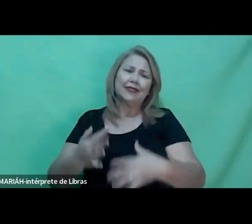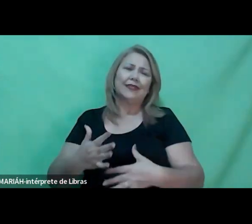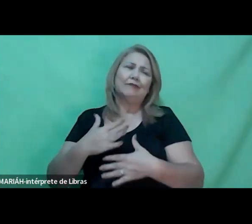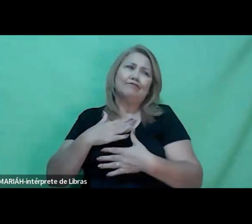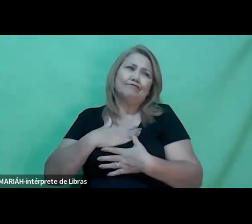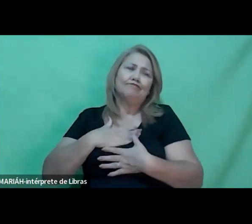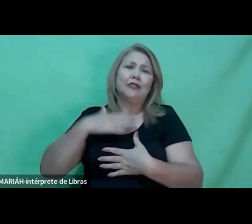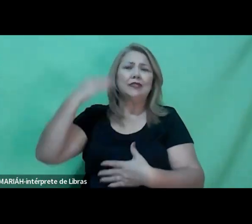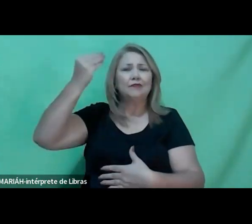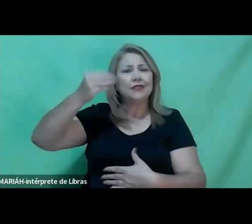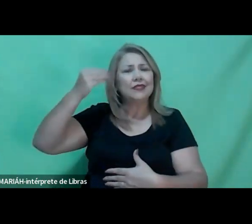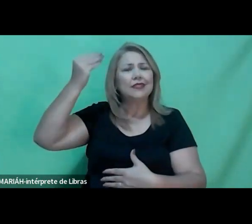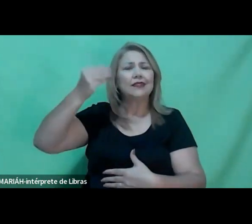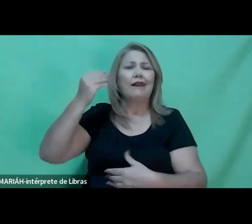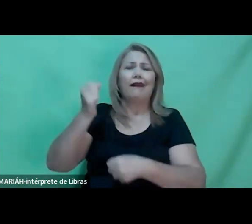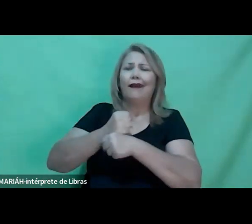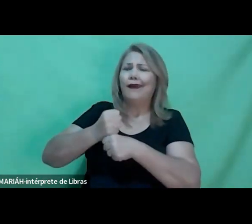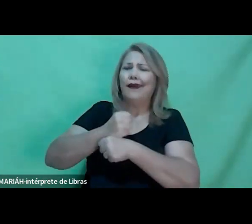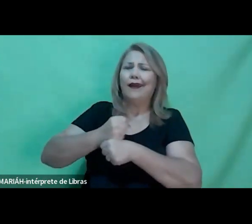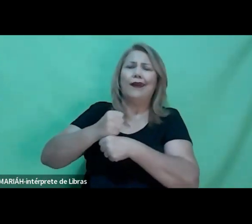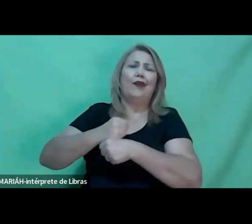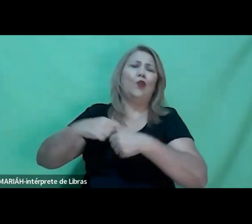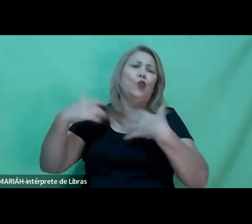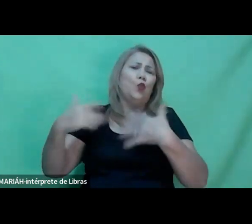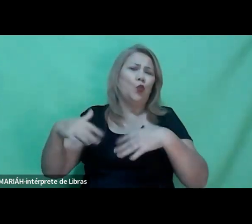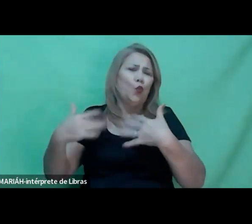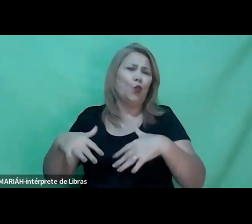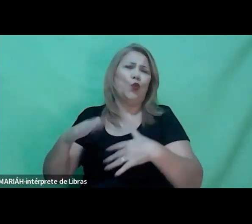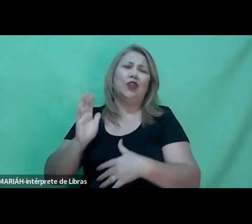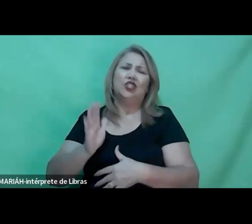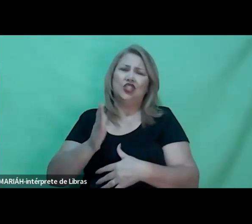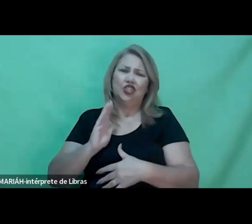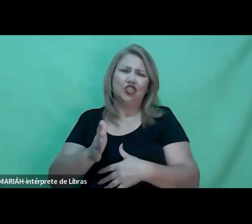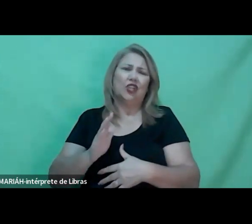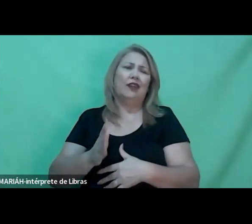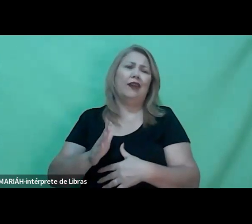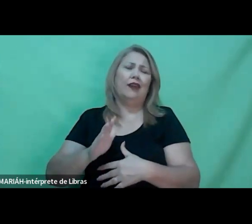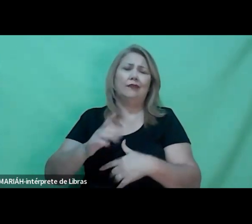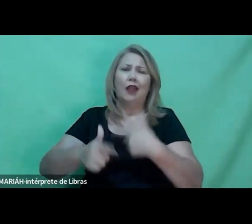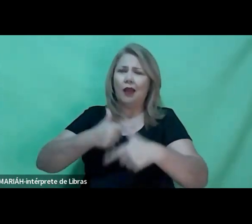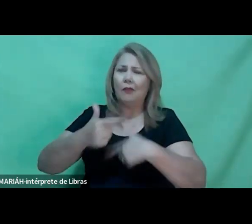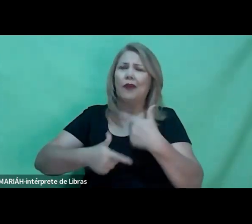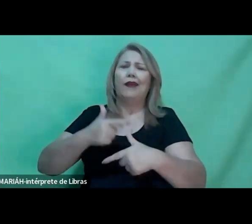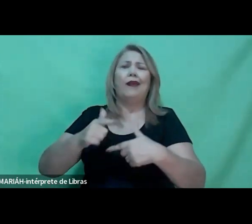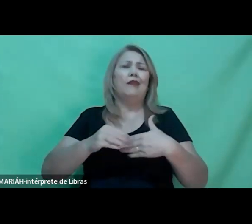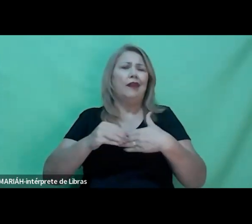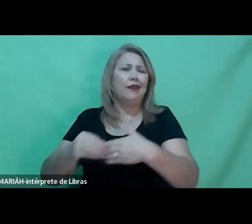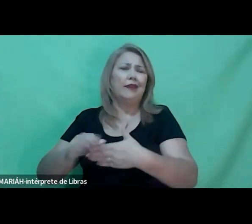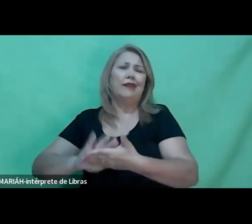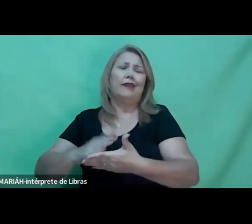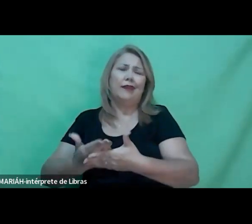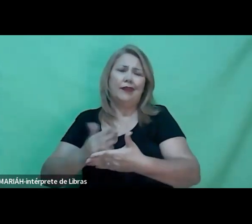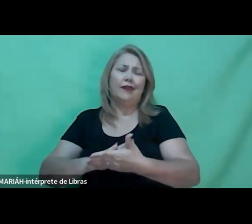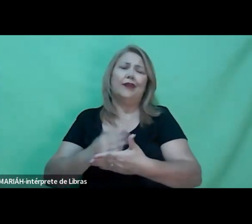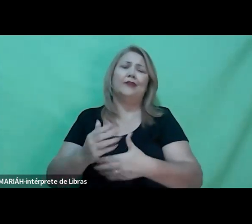sé cuántos años Ya tendré de estar haciendo descripción y guía interpretación podrán ser tal